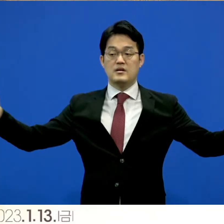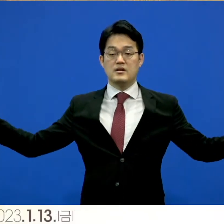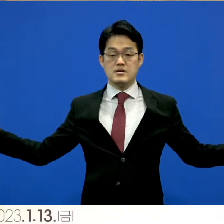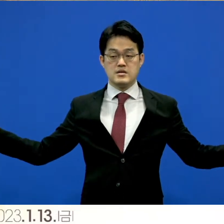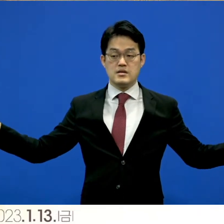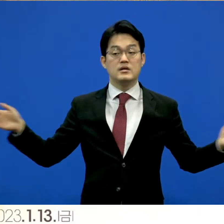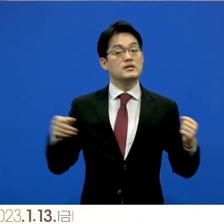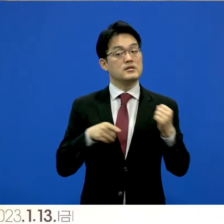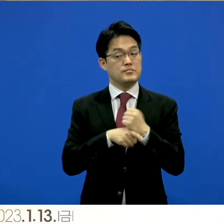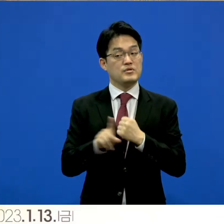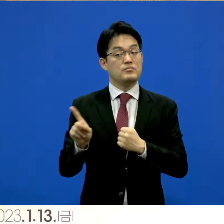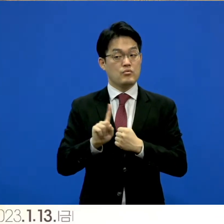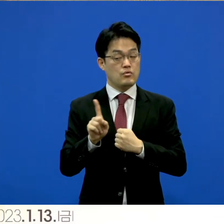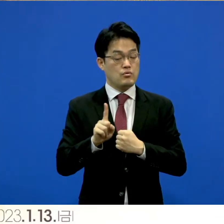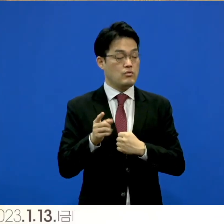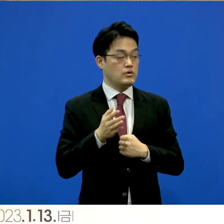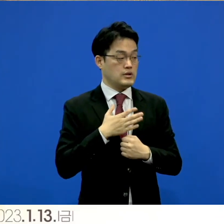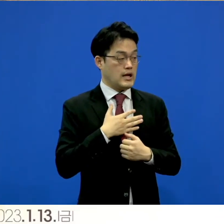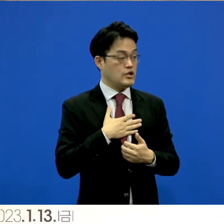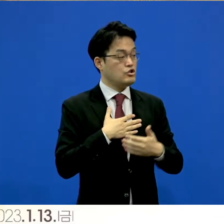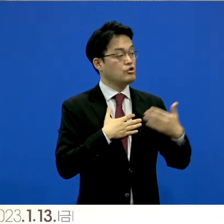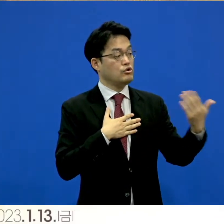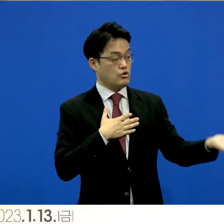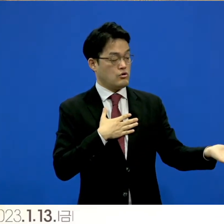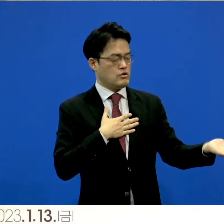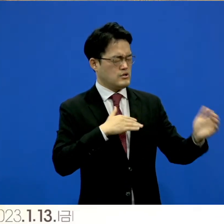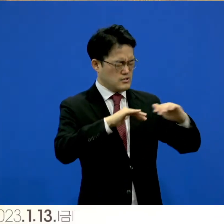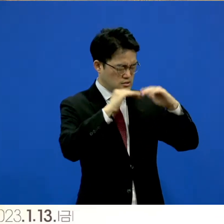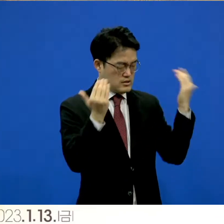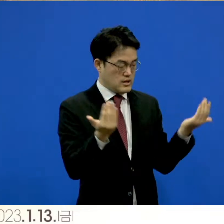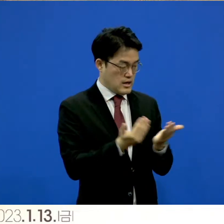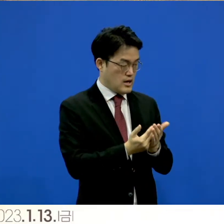나는 너를 받아들여 라는 메시지입니다.